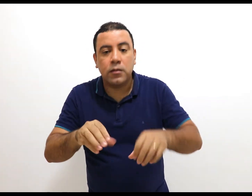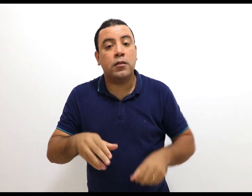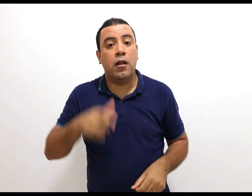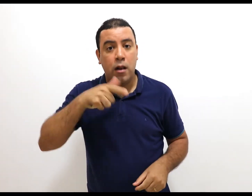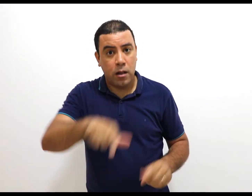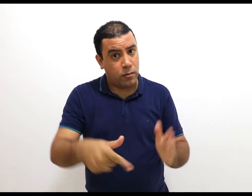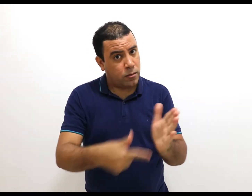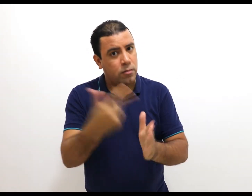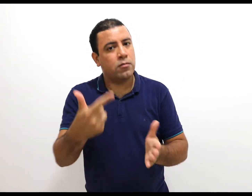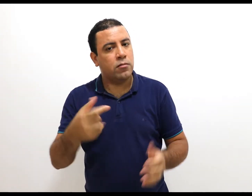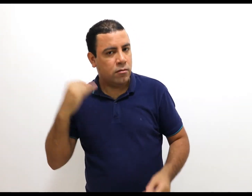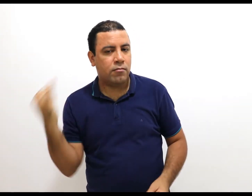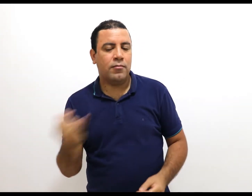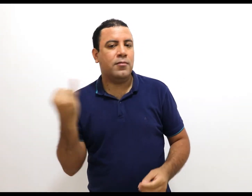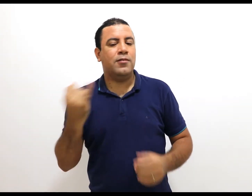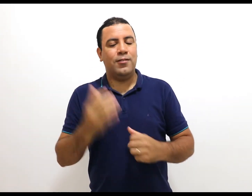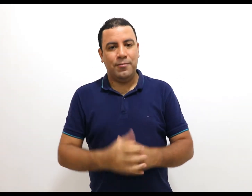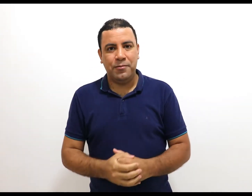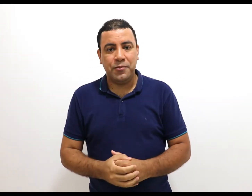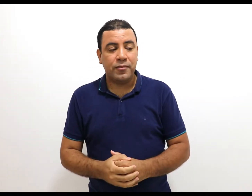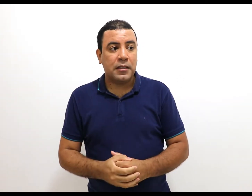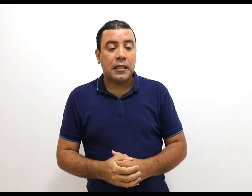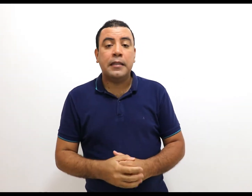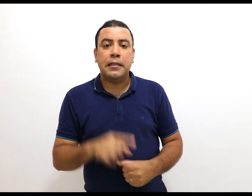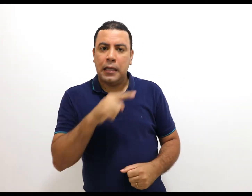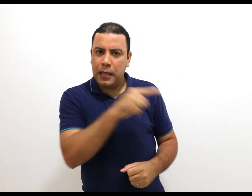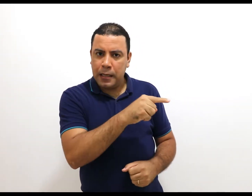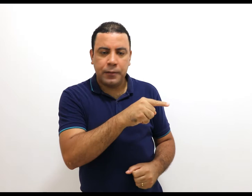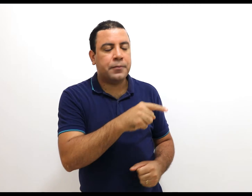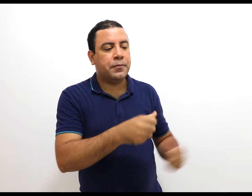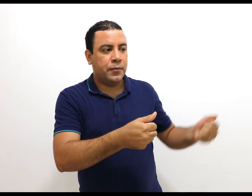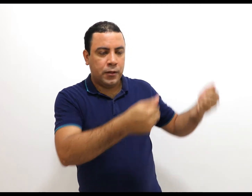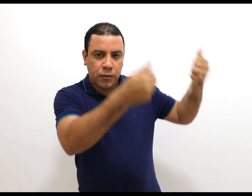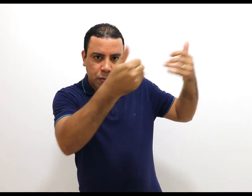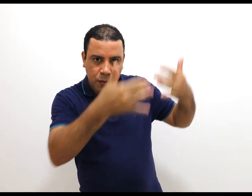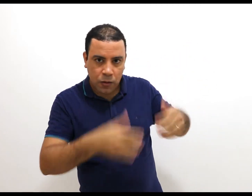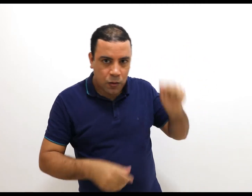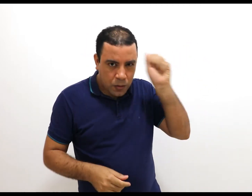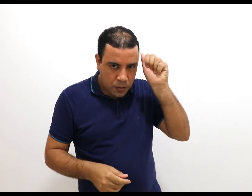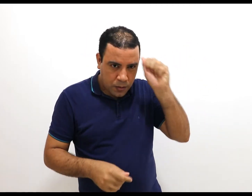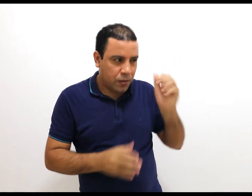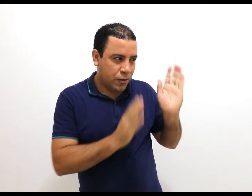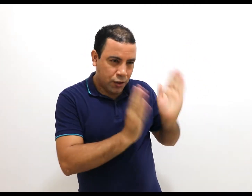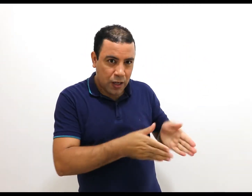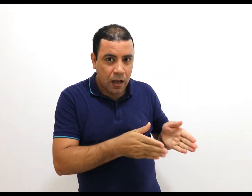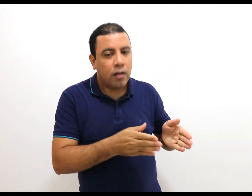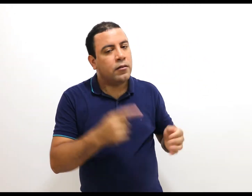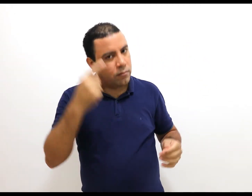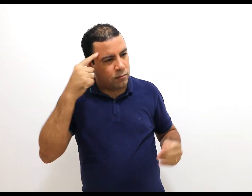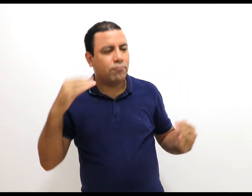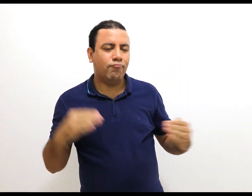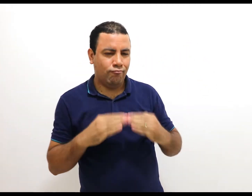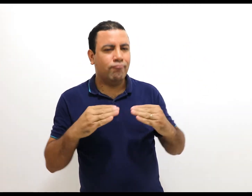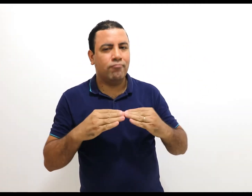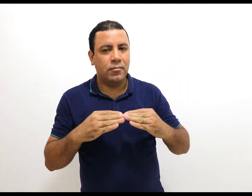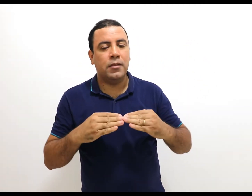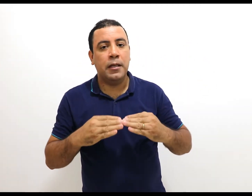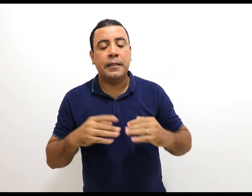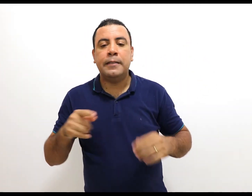Assentindo com essa elaboração, definida pelos autores sobre o processo didático, entendemos que uma